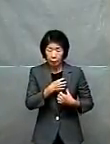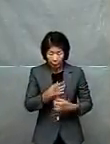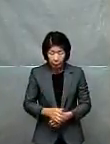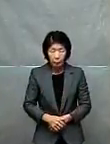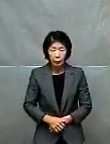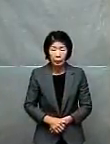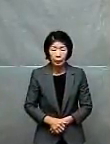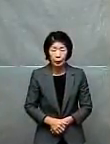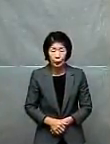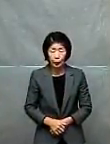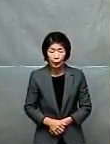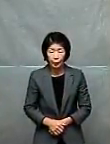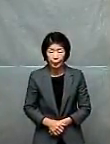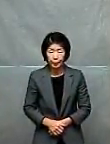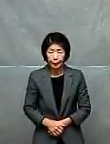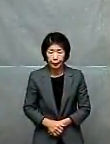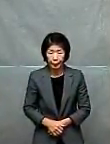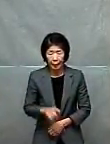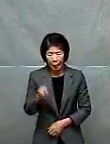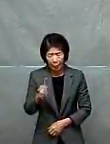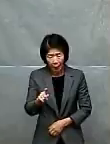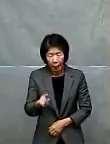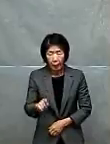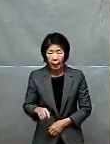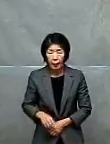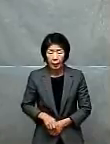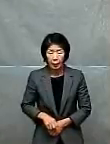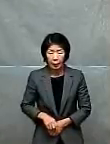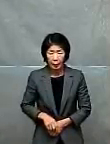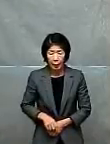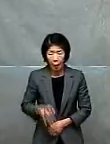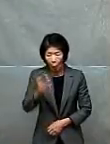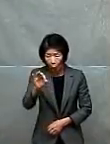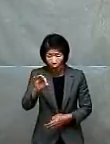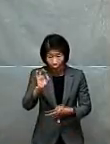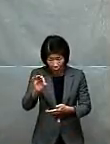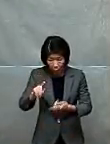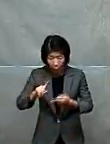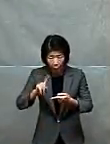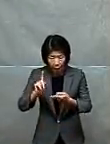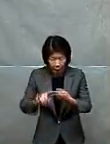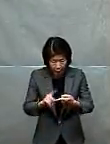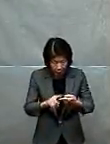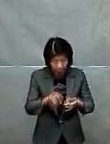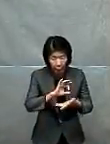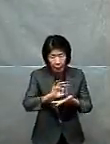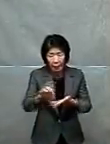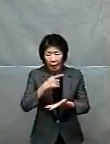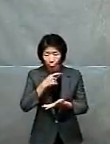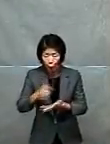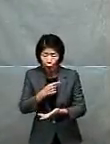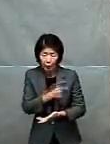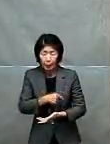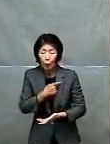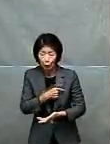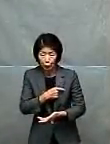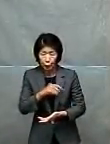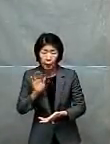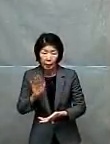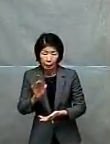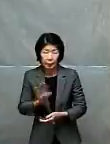まあ、まあ、適切に、ね、使用していただきたいのが政務活動費でありますので、